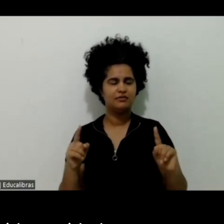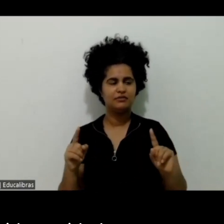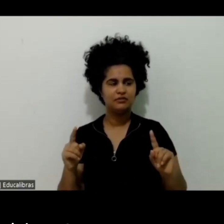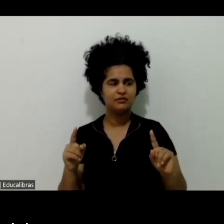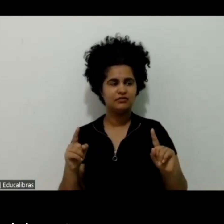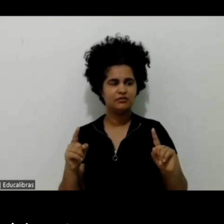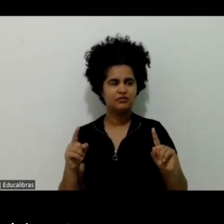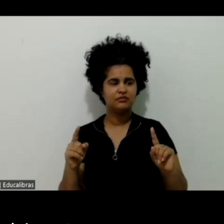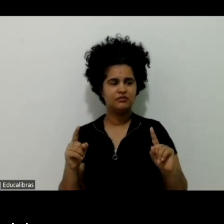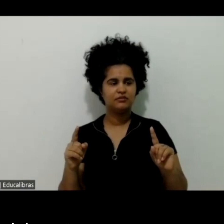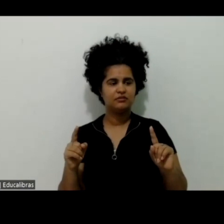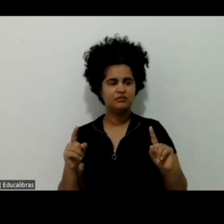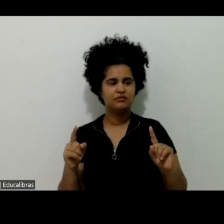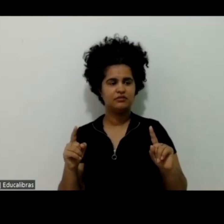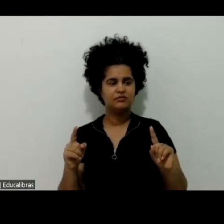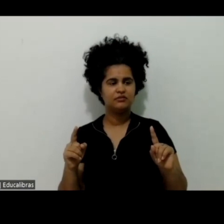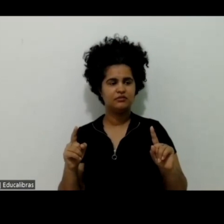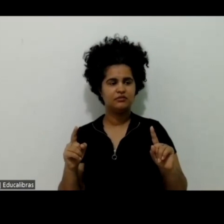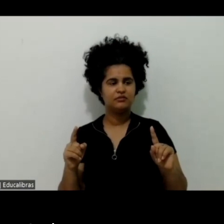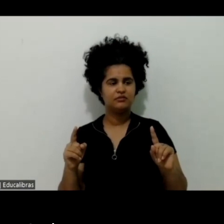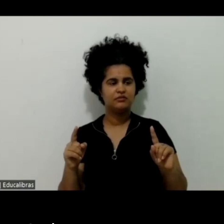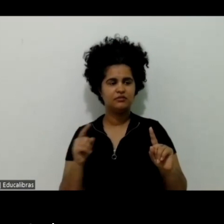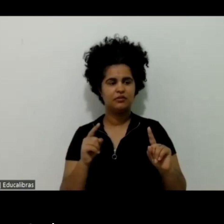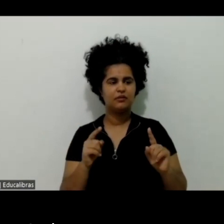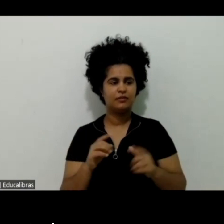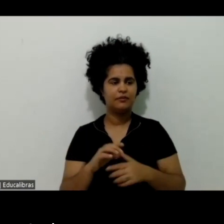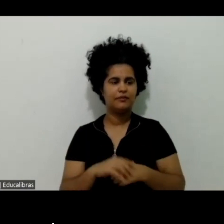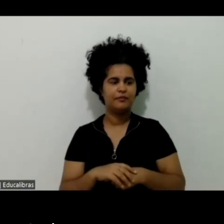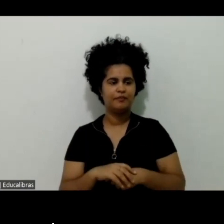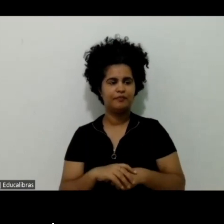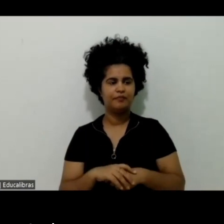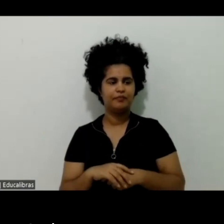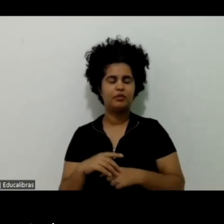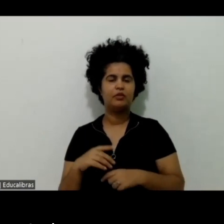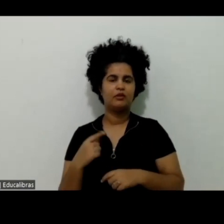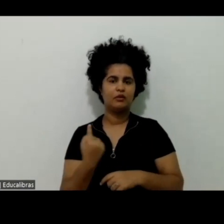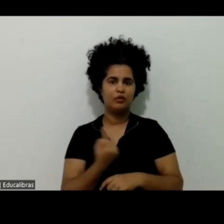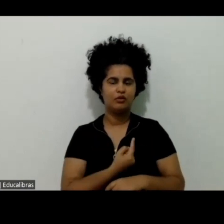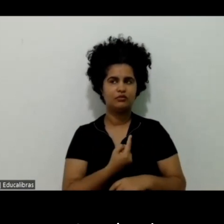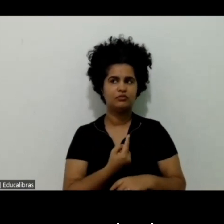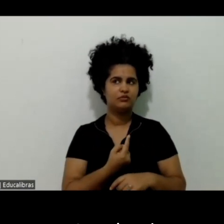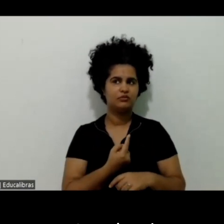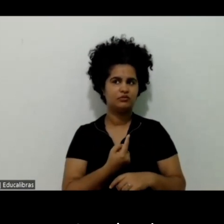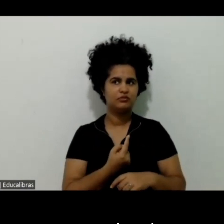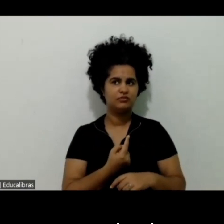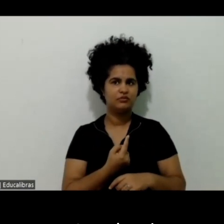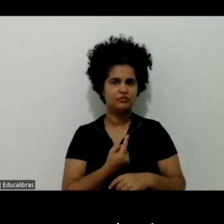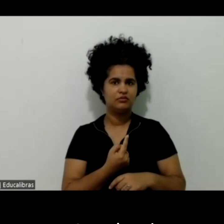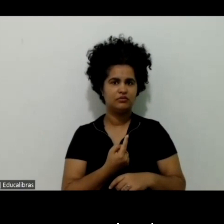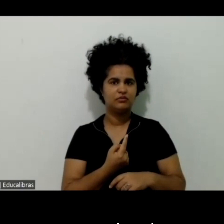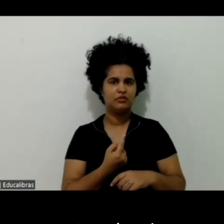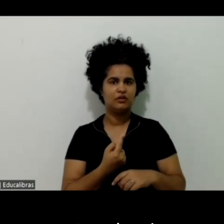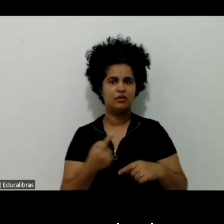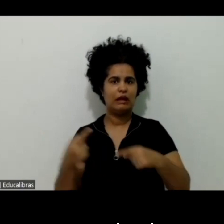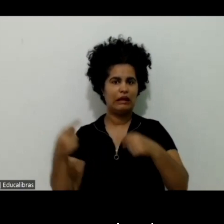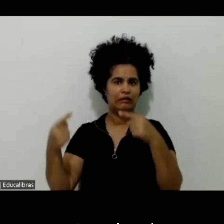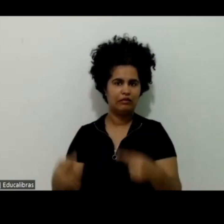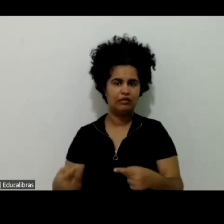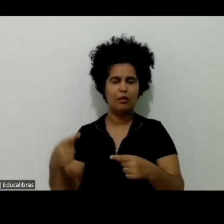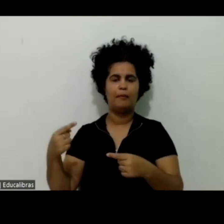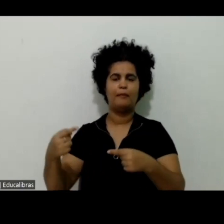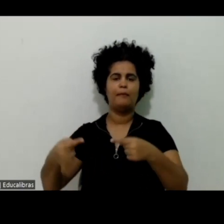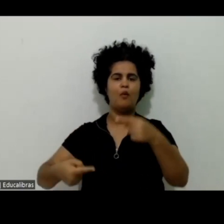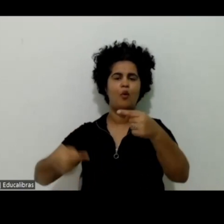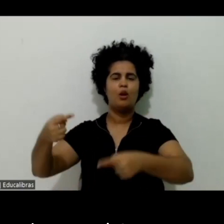sido novidade, ou pelo menos parcialmente novidade, é que a gente teve estados, assim, em que essas disputas foram extremamente